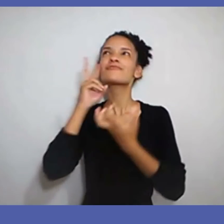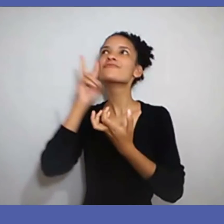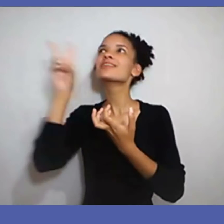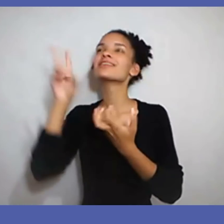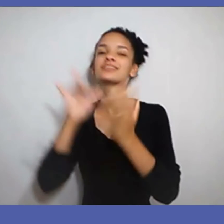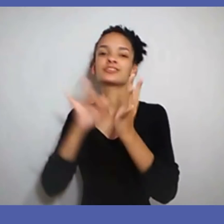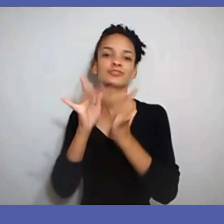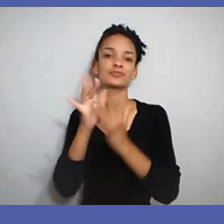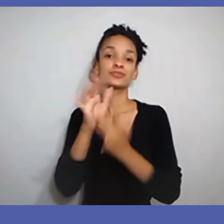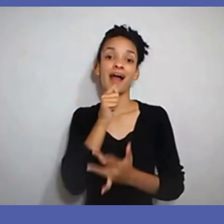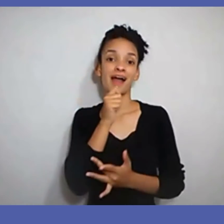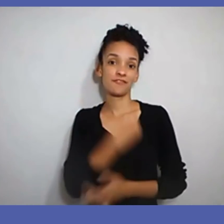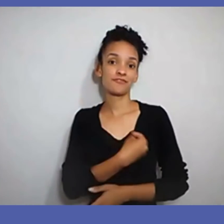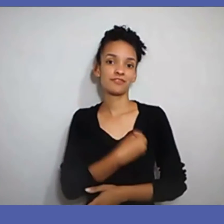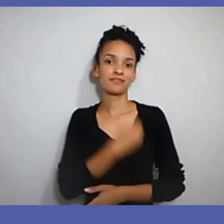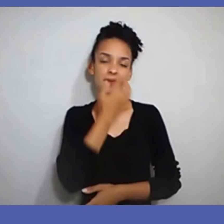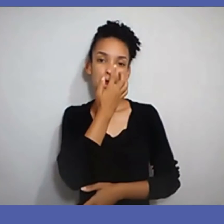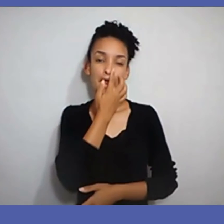Por isso, irmãos,